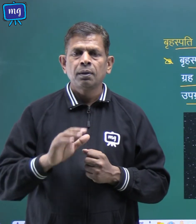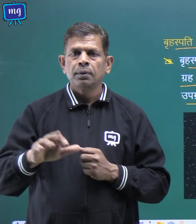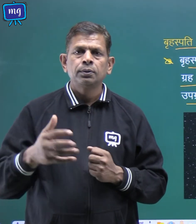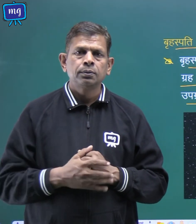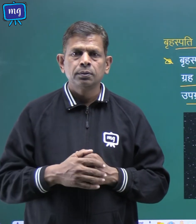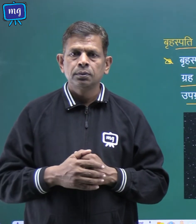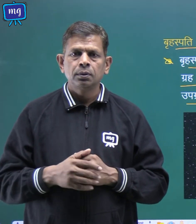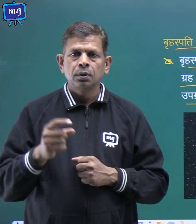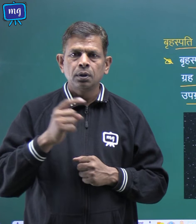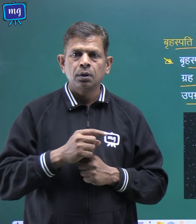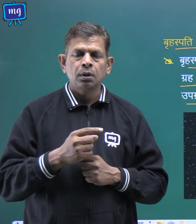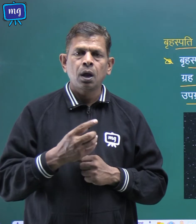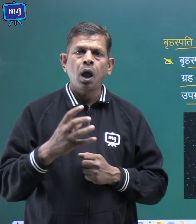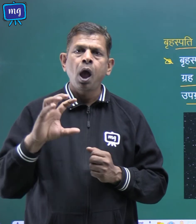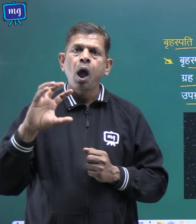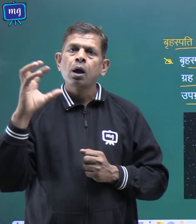बच्चों, ये ग्रह